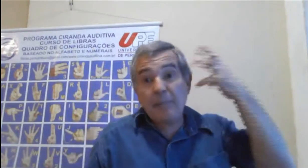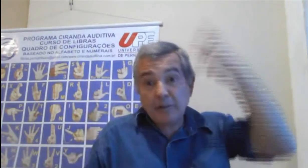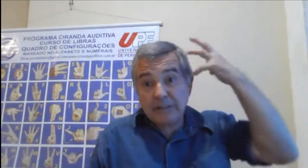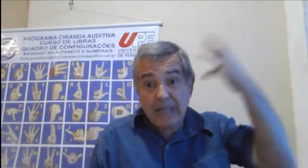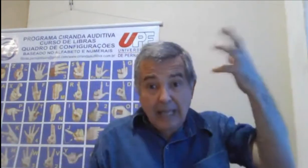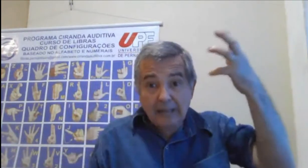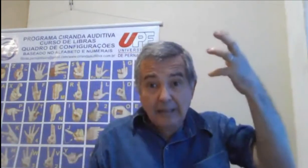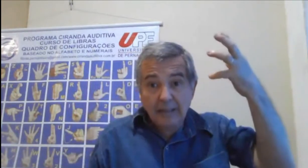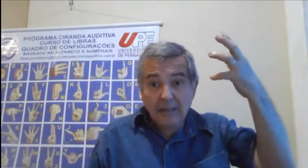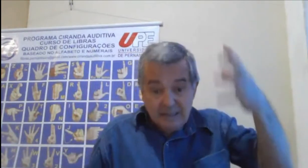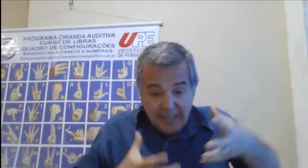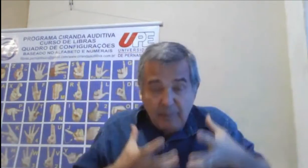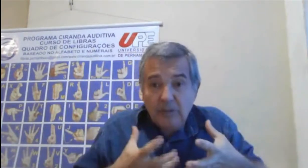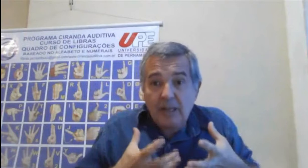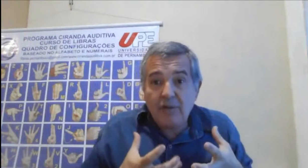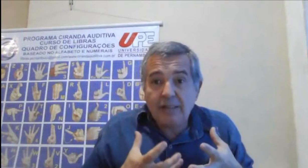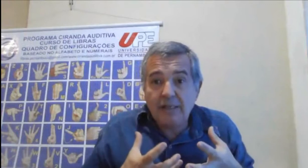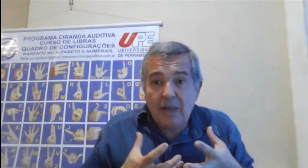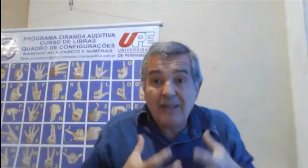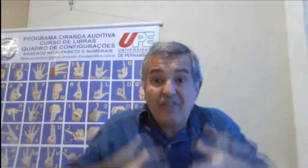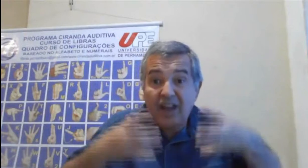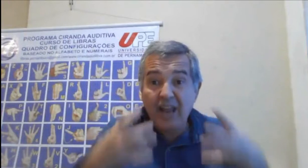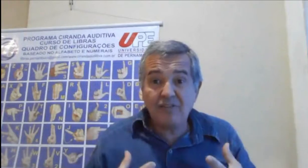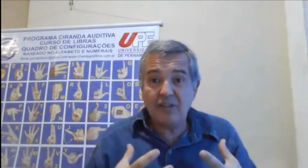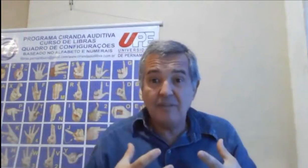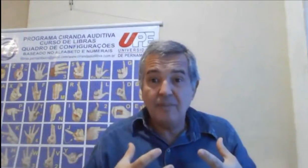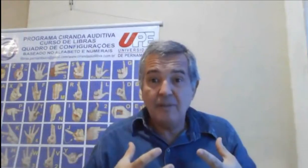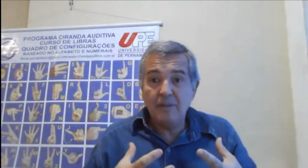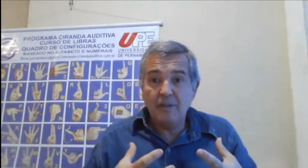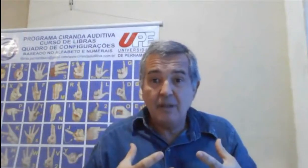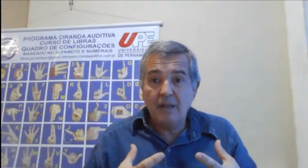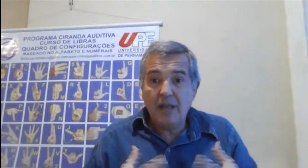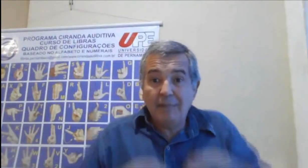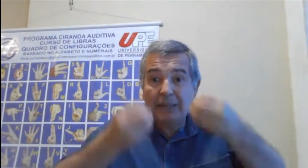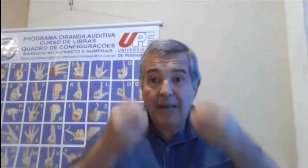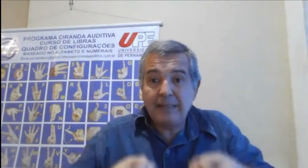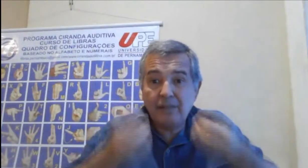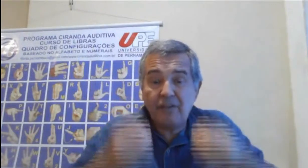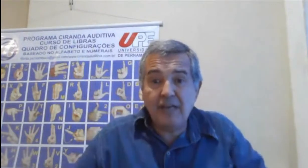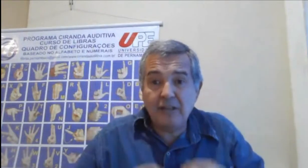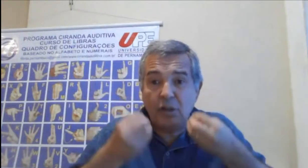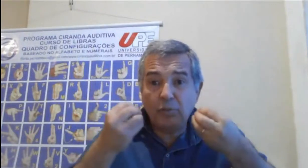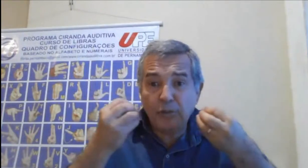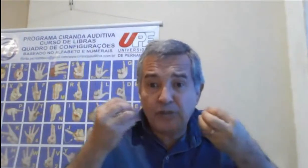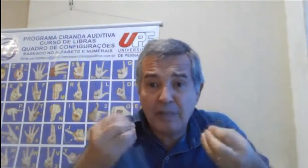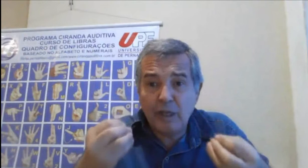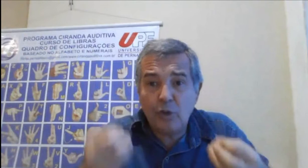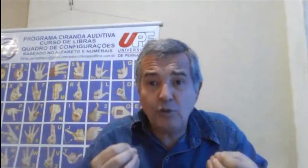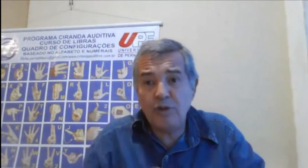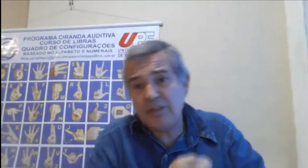para quantidade. Isso aqui é para ordinal e cardinal, é diferente. A matemática é diferente, não é um samba de crioulo doido, que você